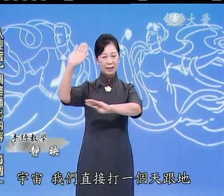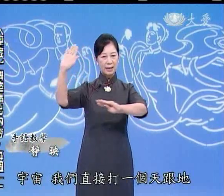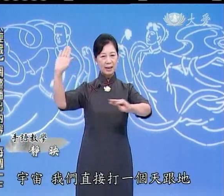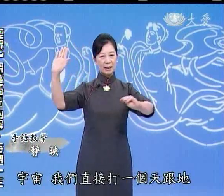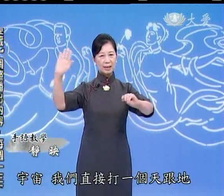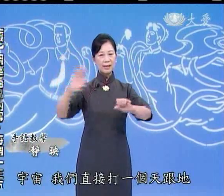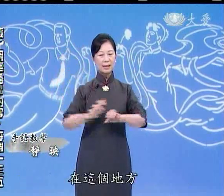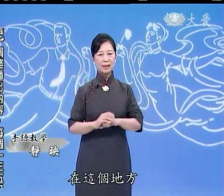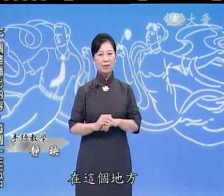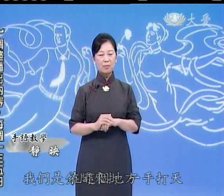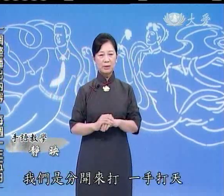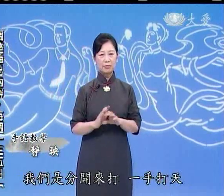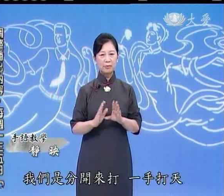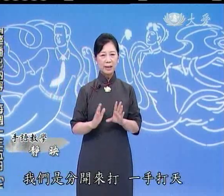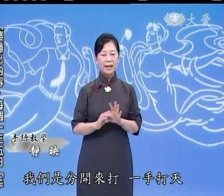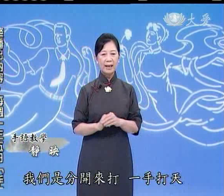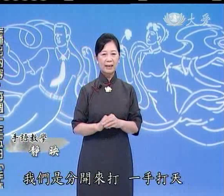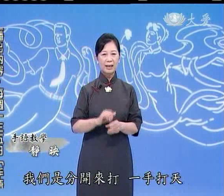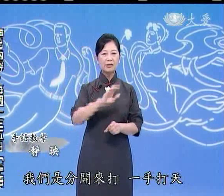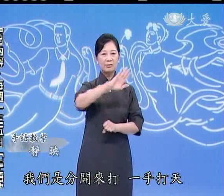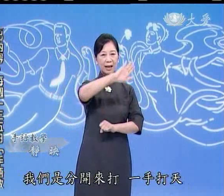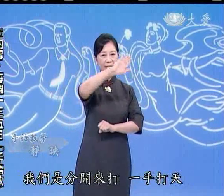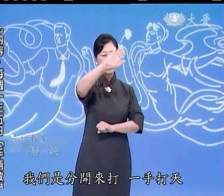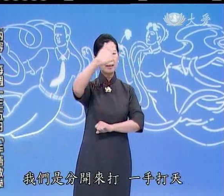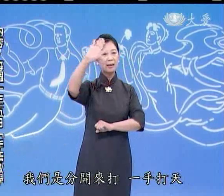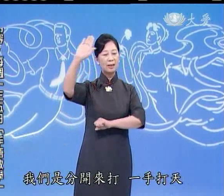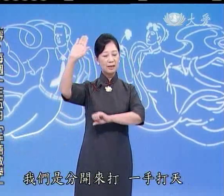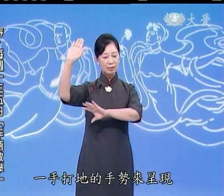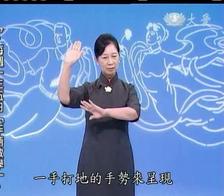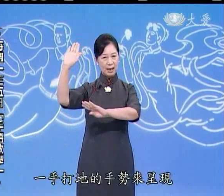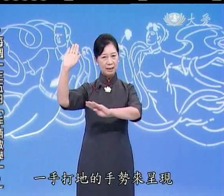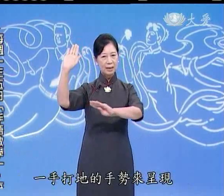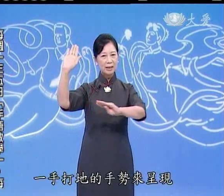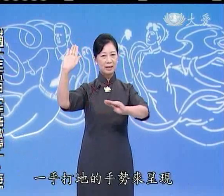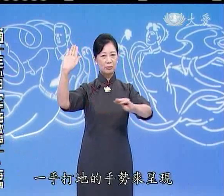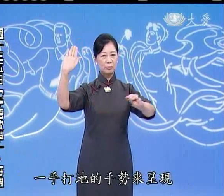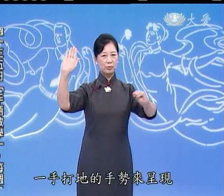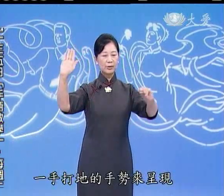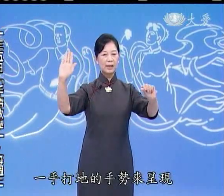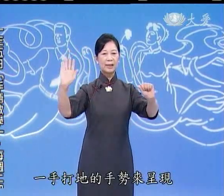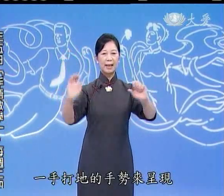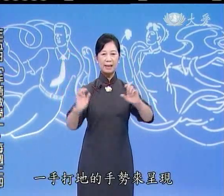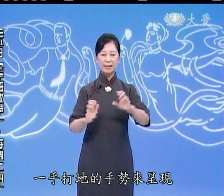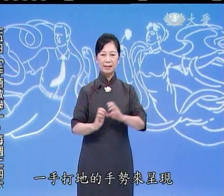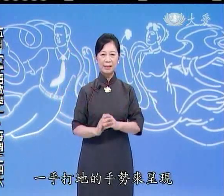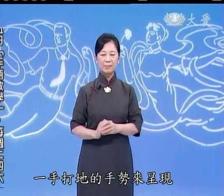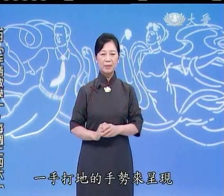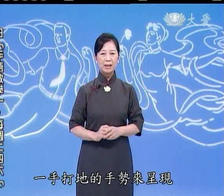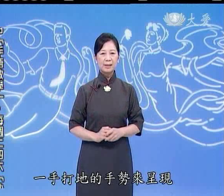地，那在这个地方我们是分开来打，一手打天一手打地的手势来呈现。